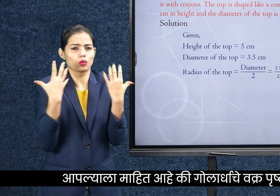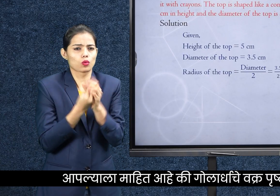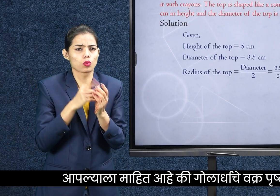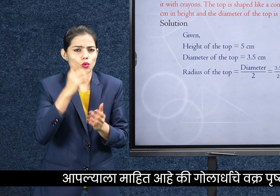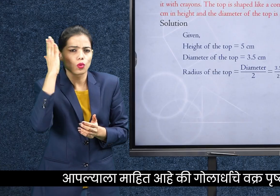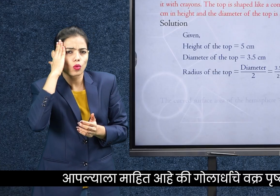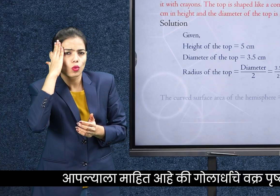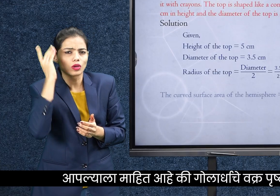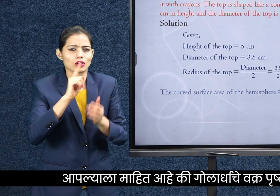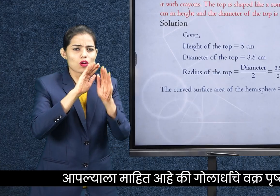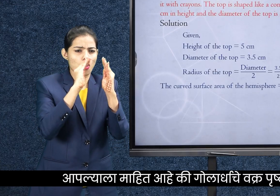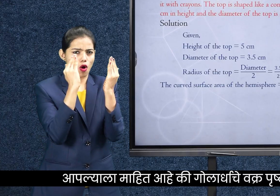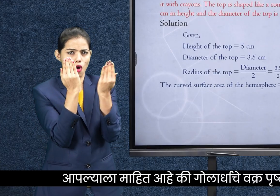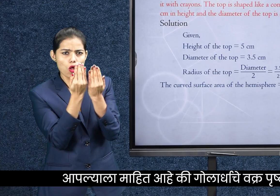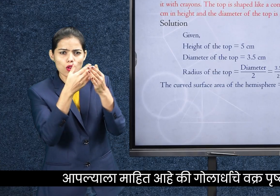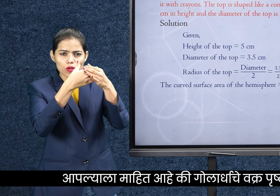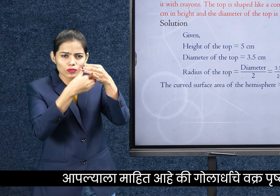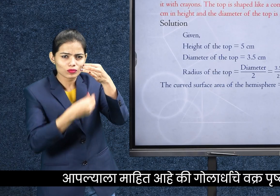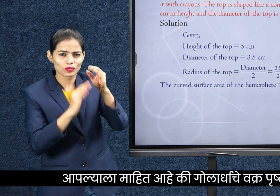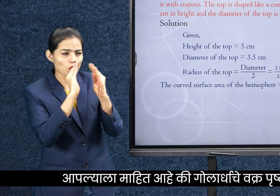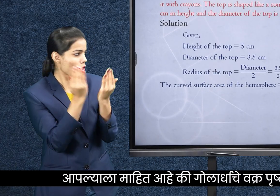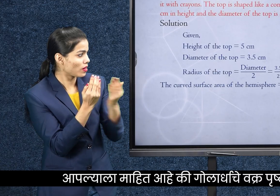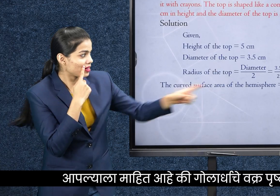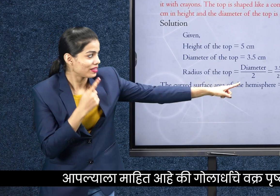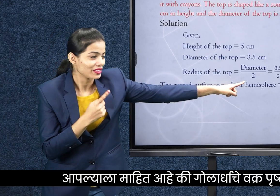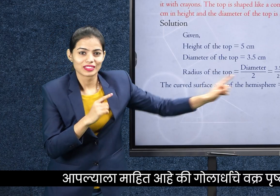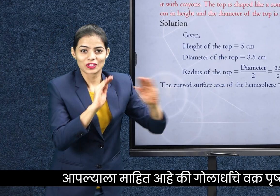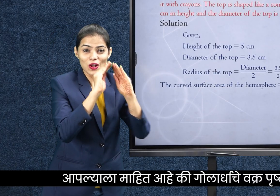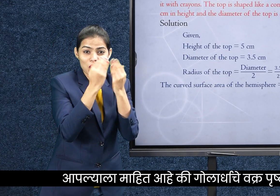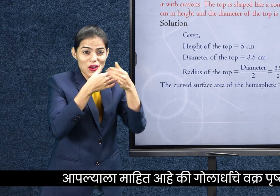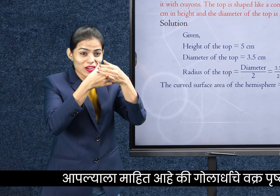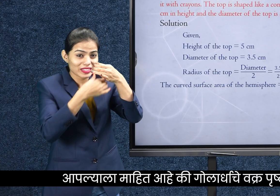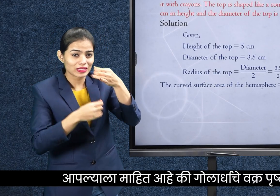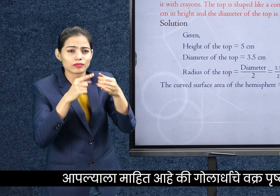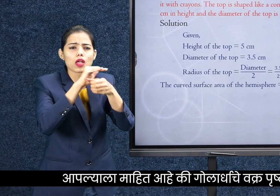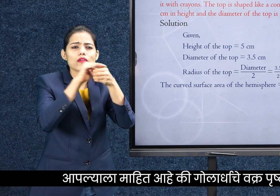आपल्याला माहित आहे की गोलार्धाचे वक्र पृष्ठभागाचे क्षेत्रफळ बरोबर 2 पाय r.